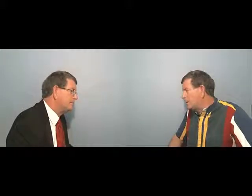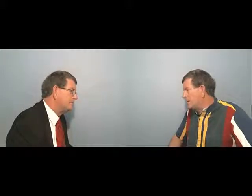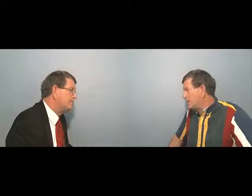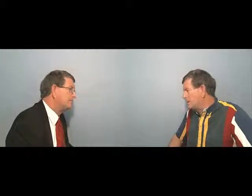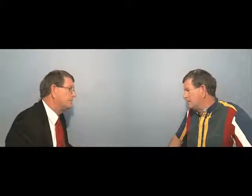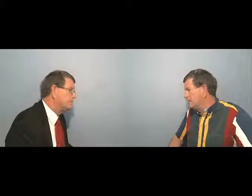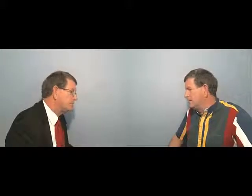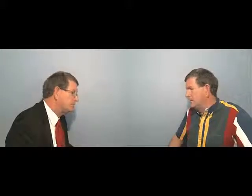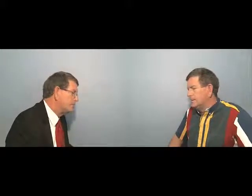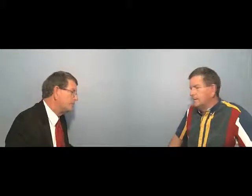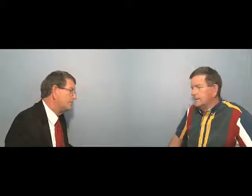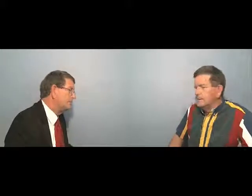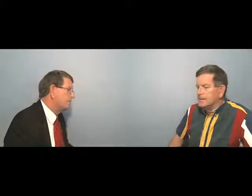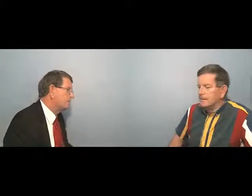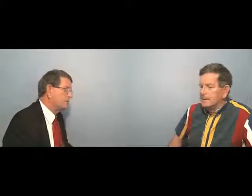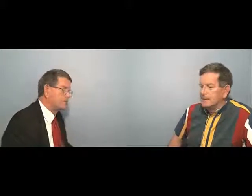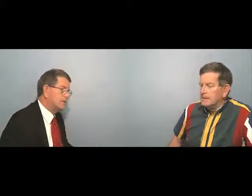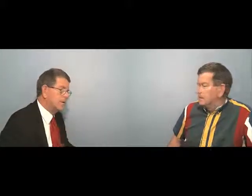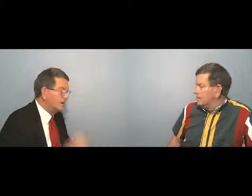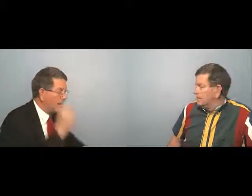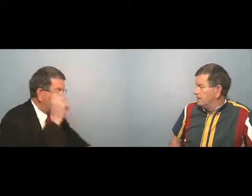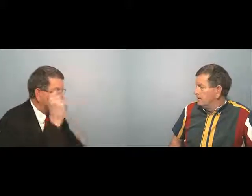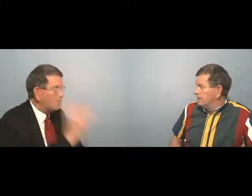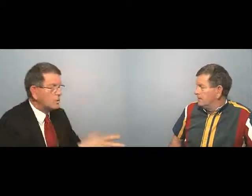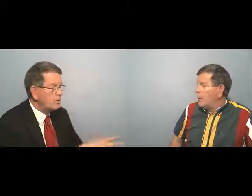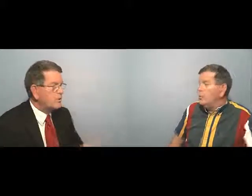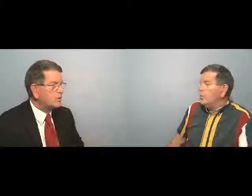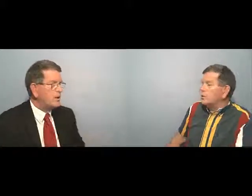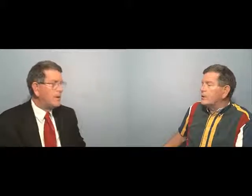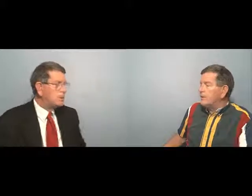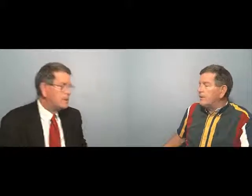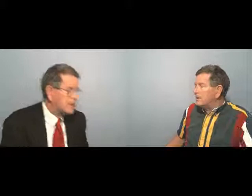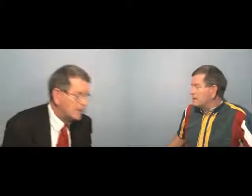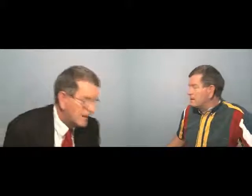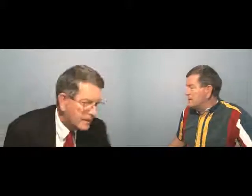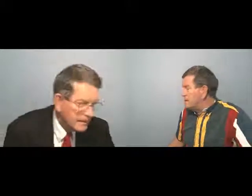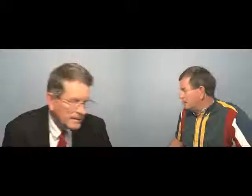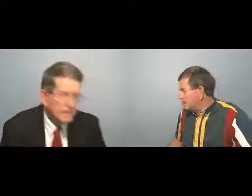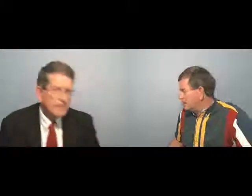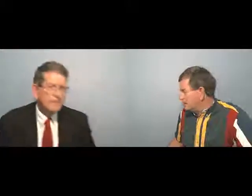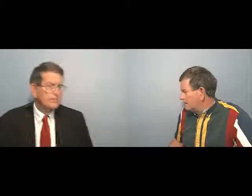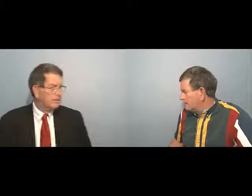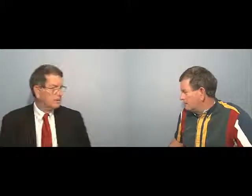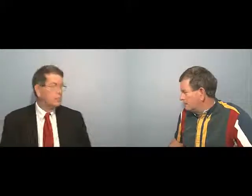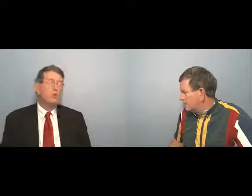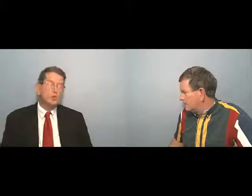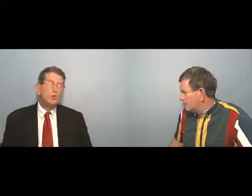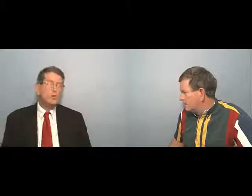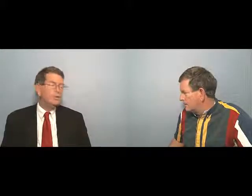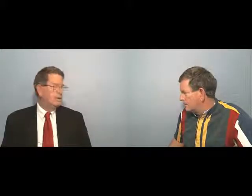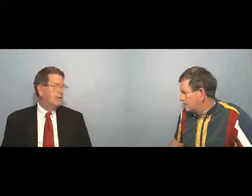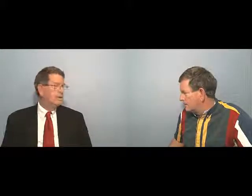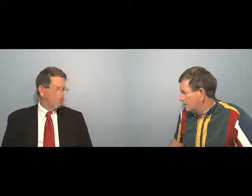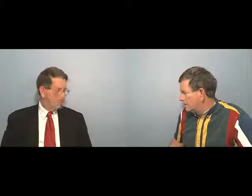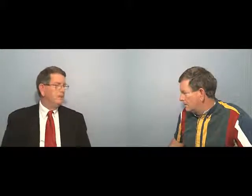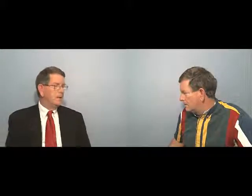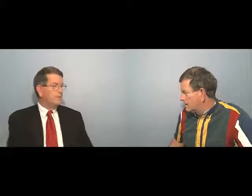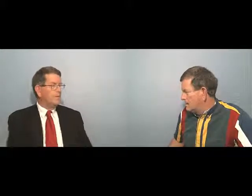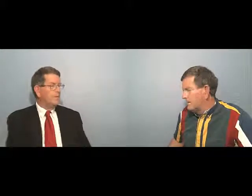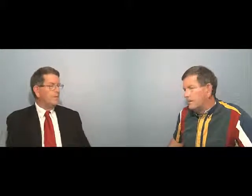conseils. D'accord, c'est bien. Alors, moi, je veux plus que ça ne l'engagement va de pas ta être part. nécessaire, hein. Oh, si. Comme tu as fait pour moi,